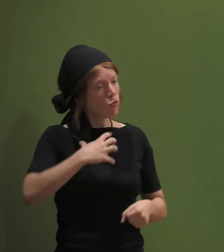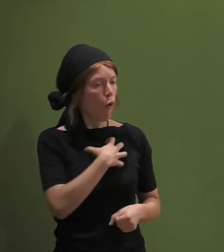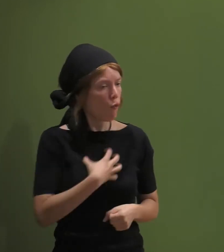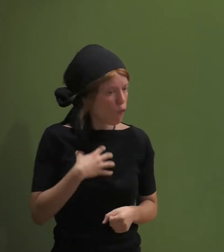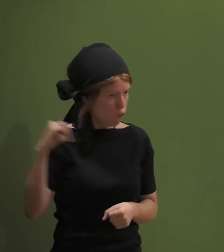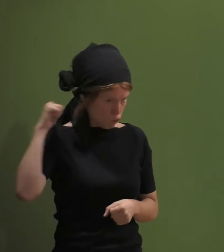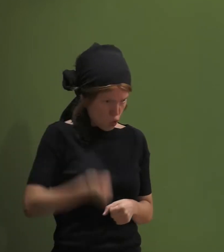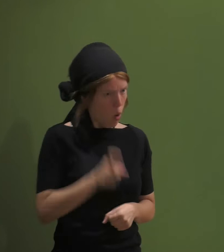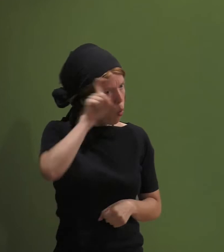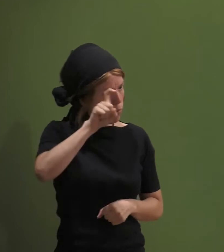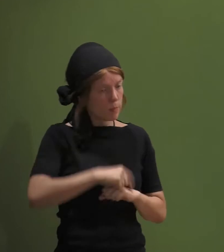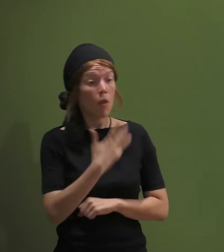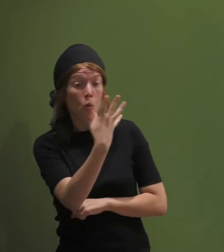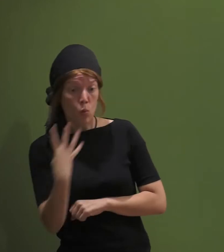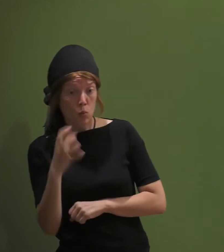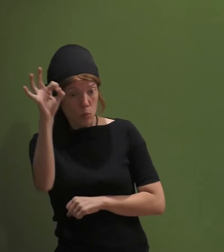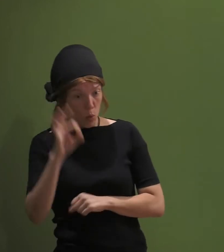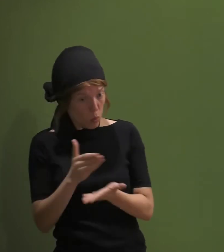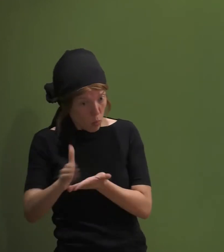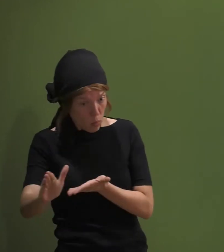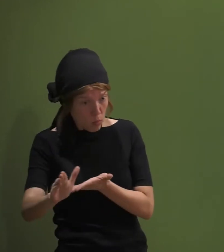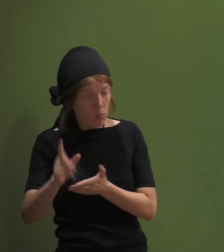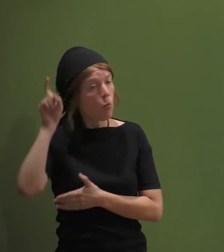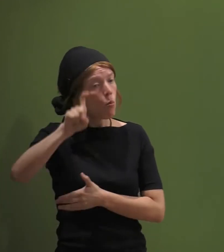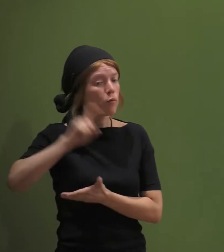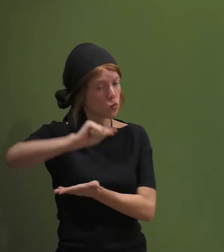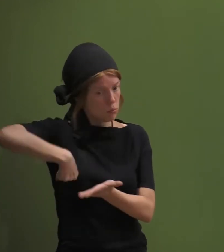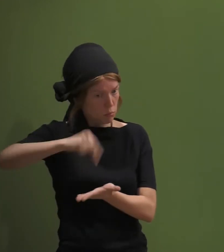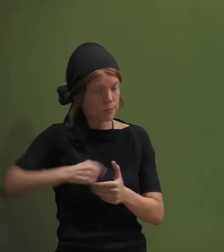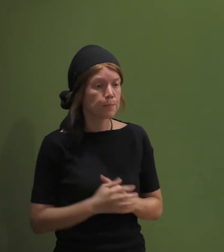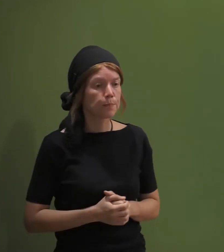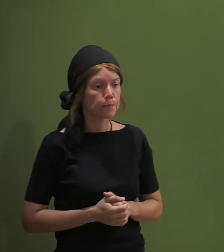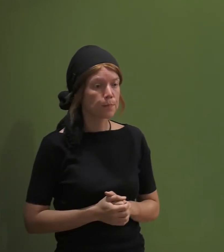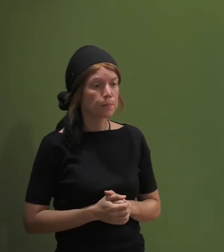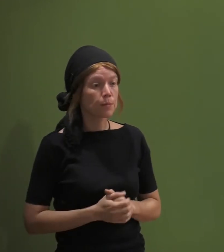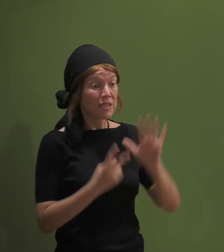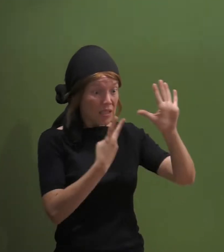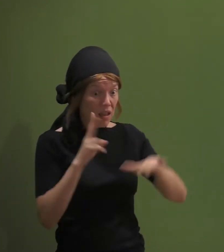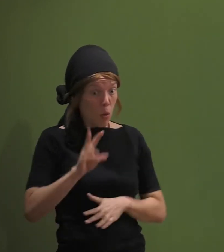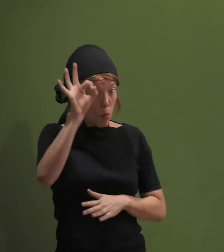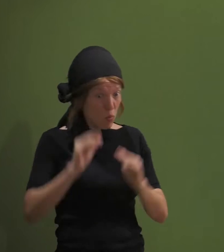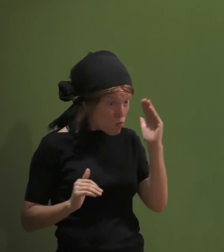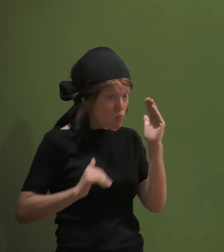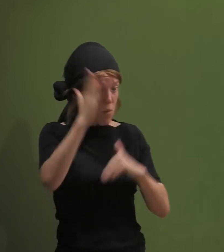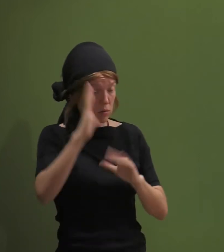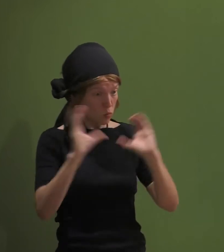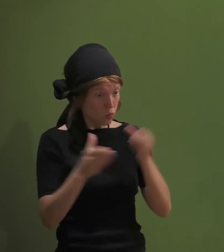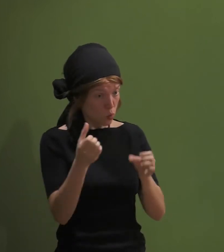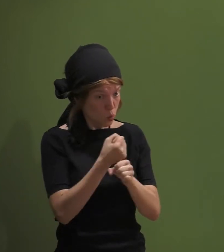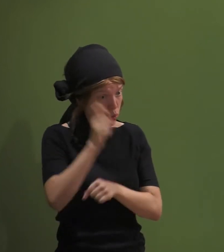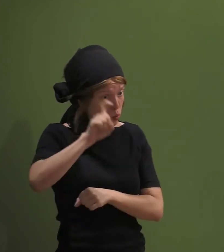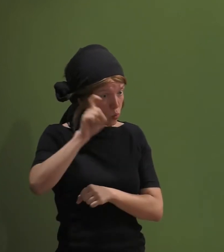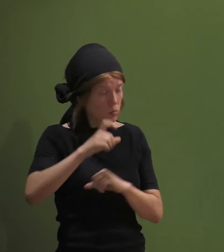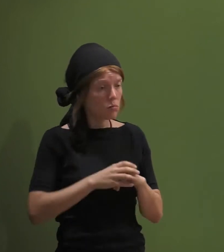de los cuerpos docentes y el 54% restante profesores contratados. Más del 72% de la plantilla docente